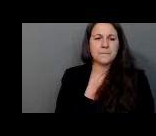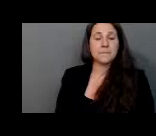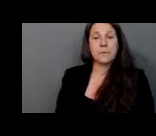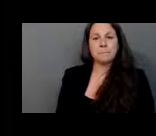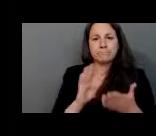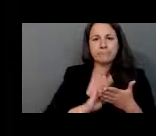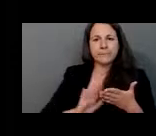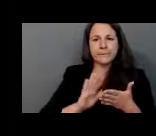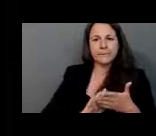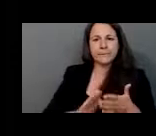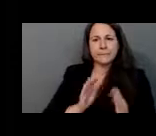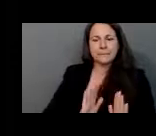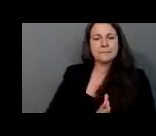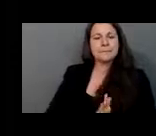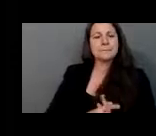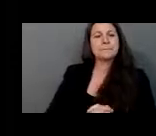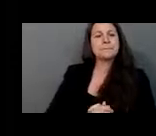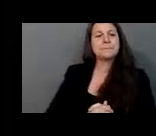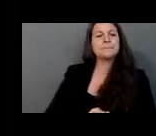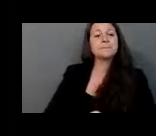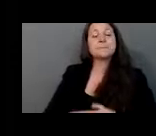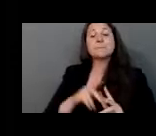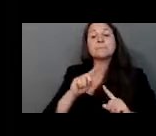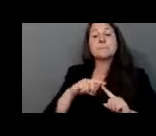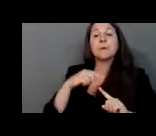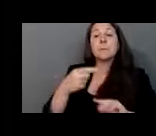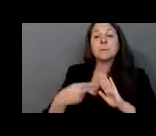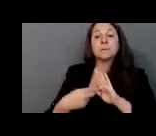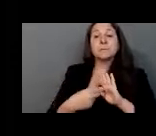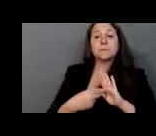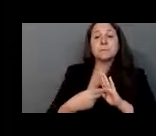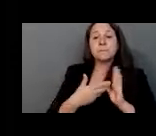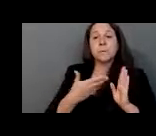excusez-moi. Alors, pour le prochain, il s'agit de